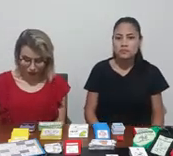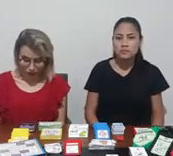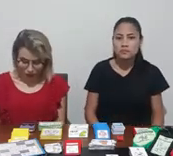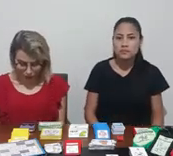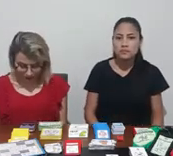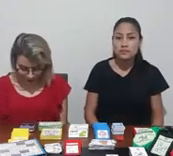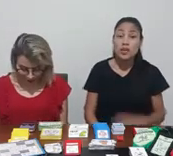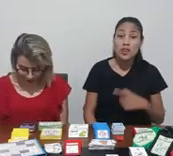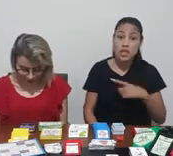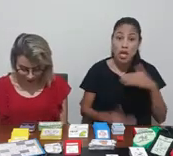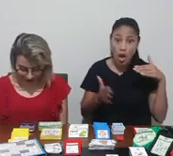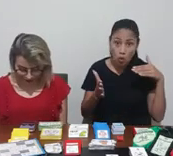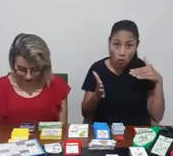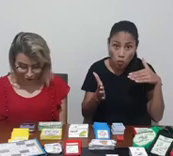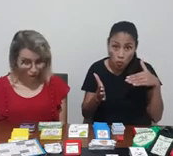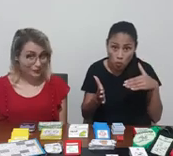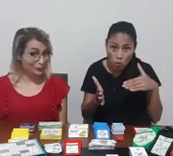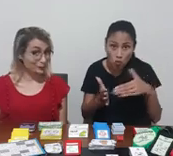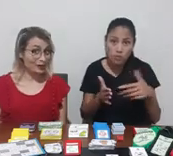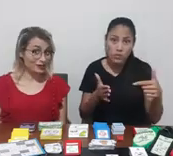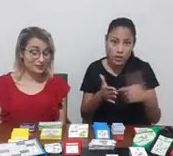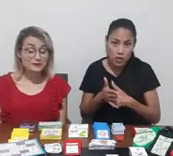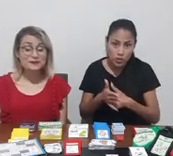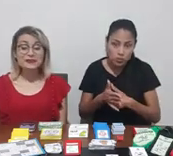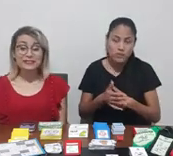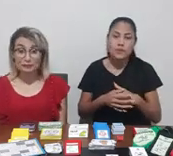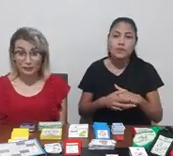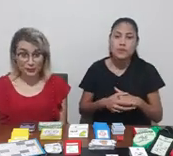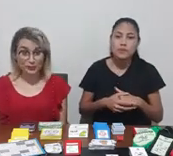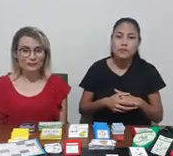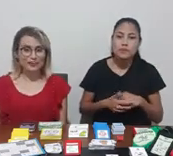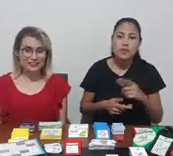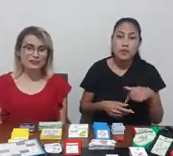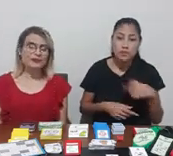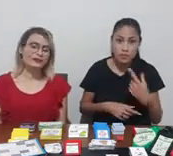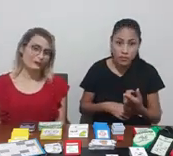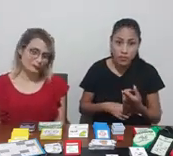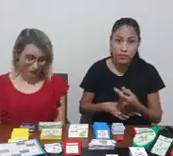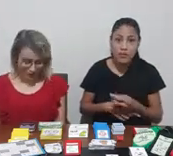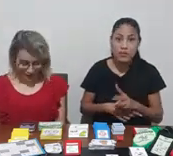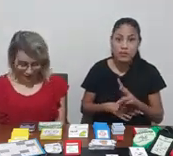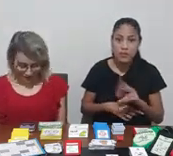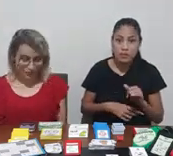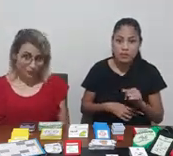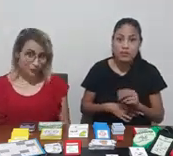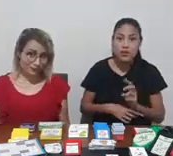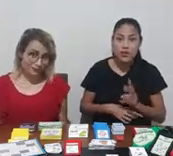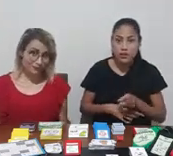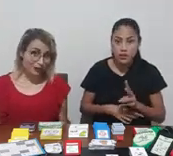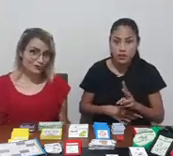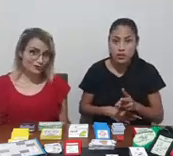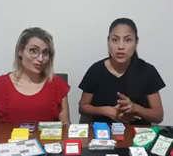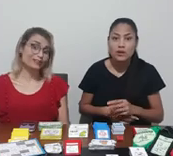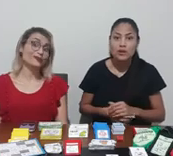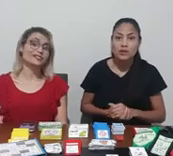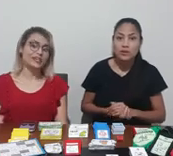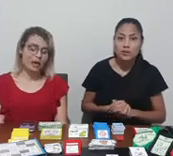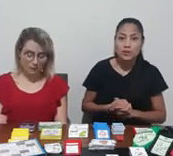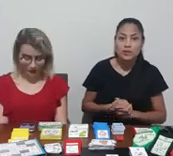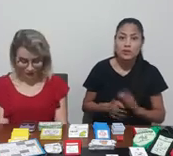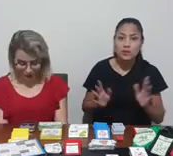Eu tenho uma última pergunta aqui da Rafaela, eu vou fazer só essa e depois a gente vai continuar para que a gente possa dar continuidade